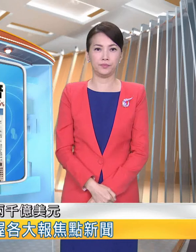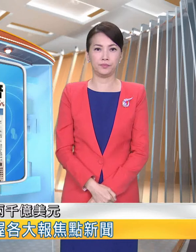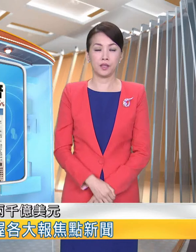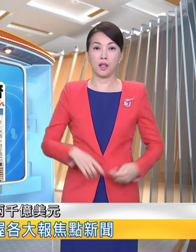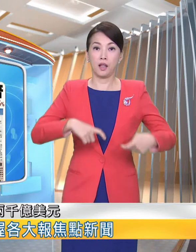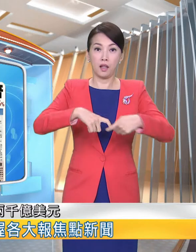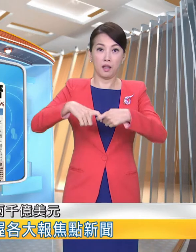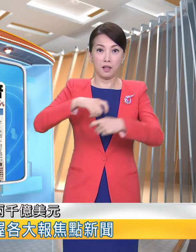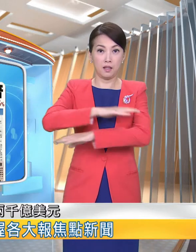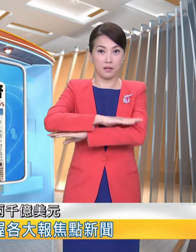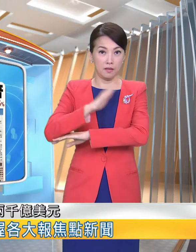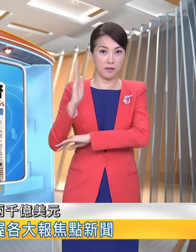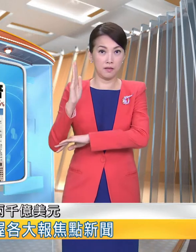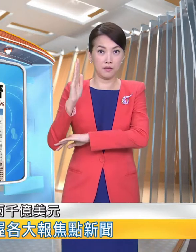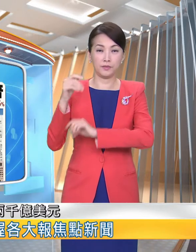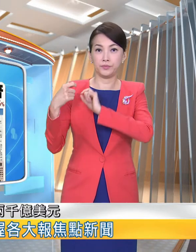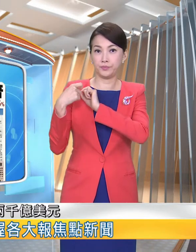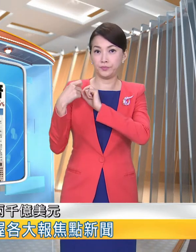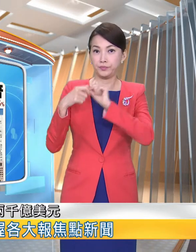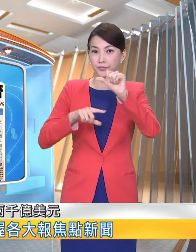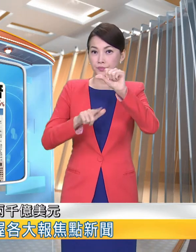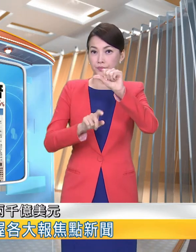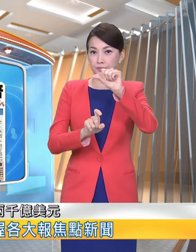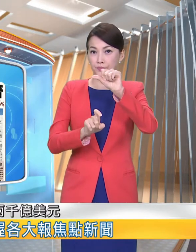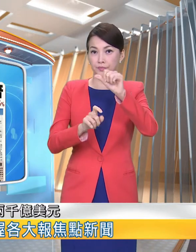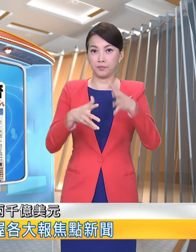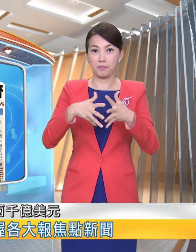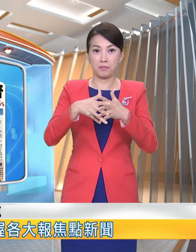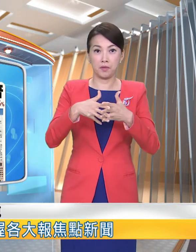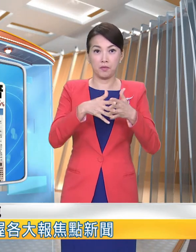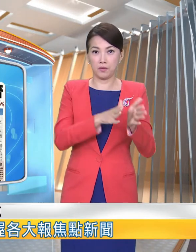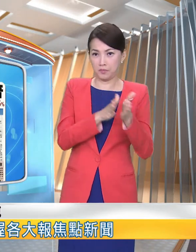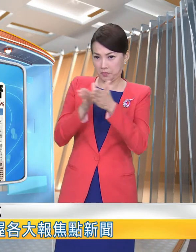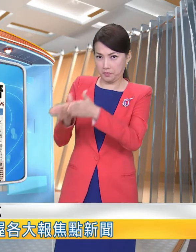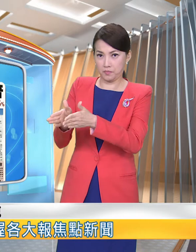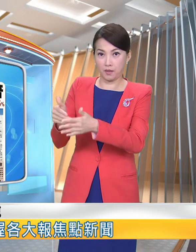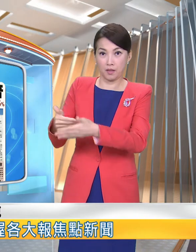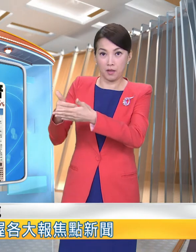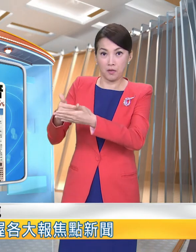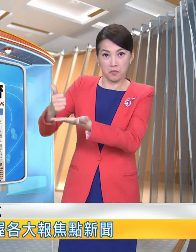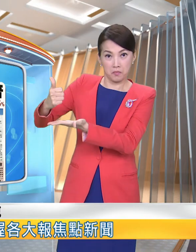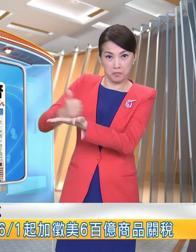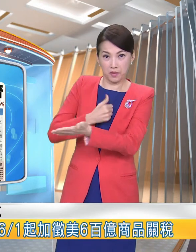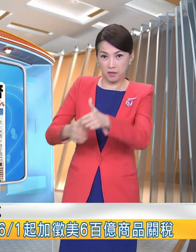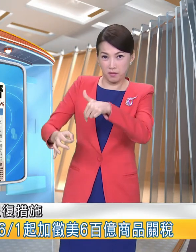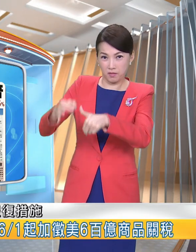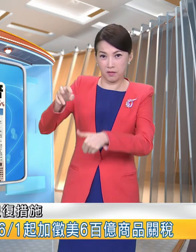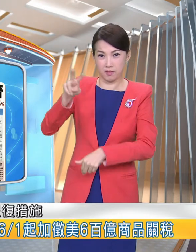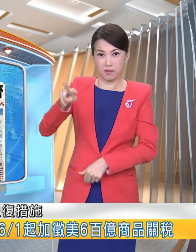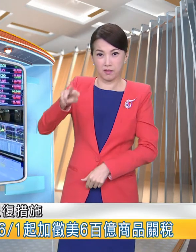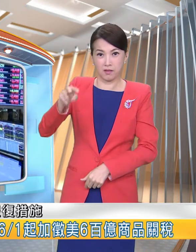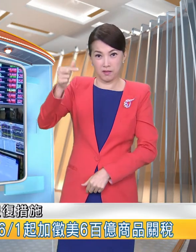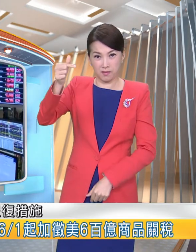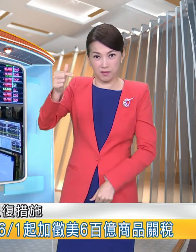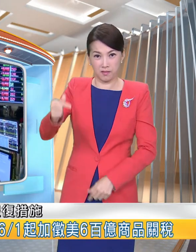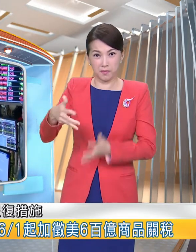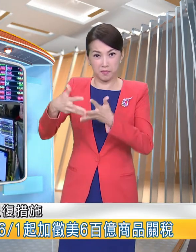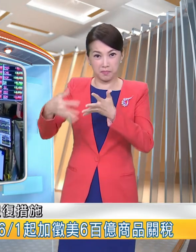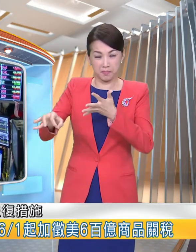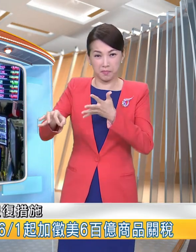美国十号提高2000亿美元中国商品的关税，而中国方面也宣